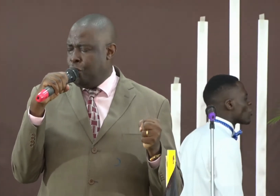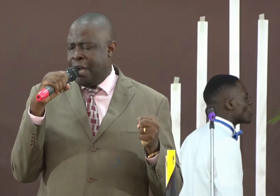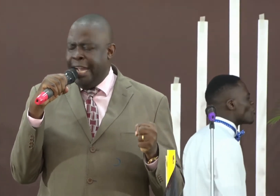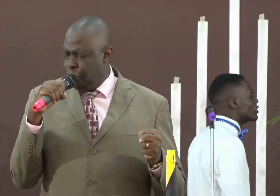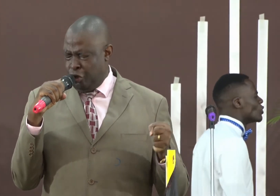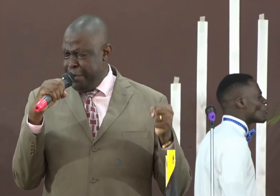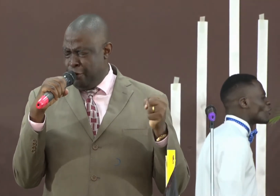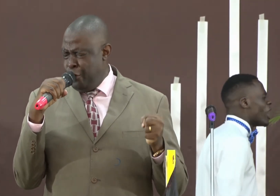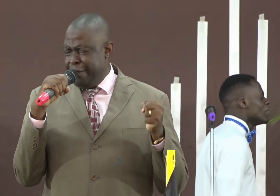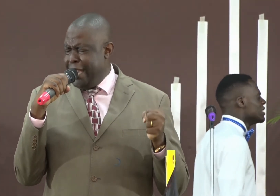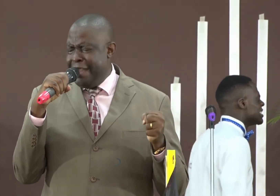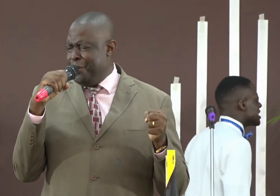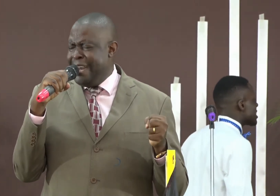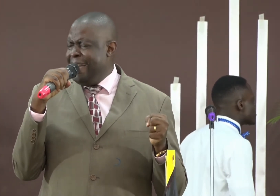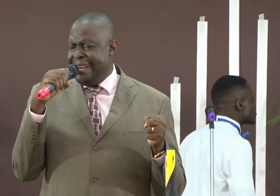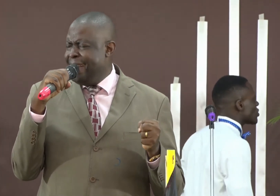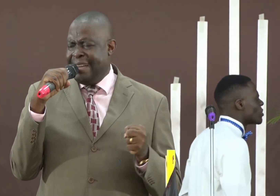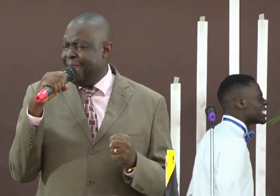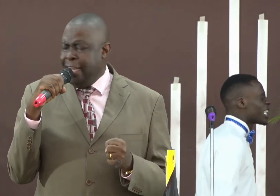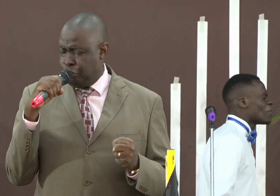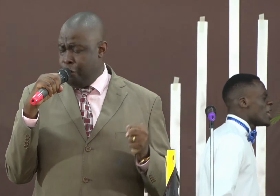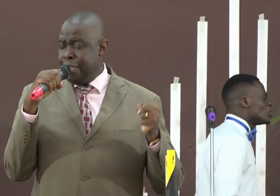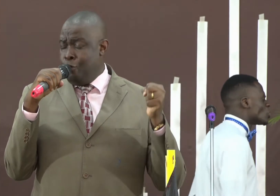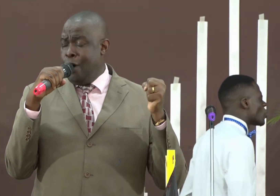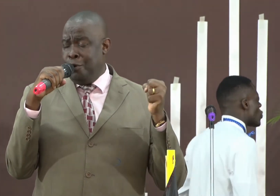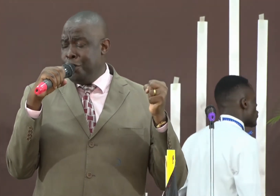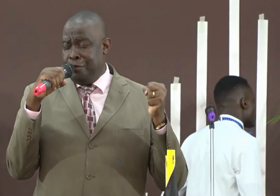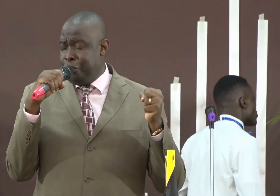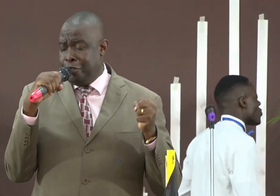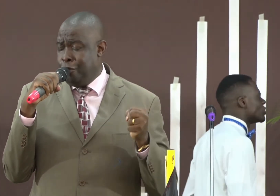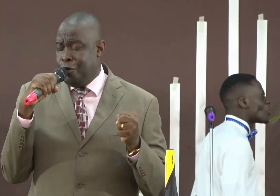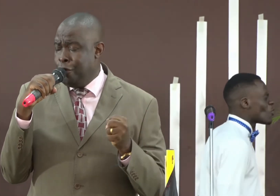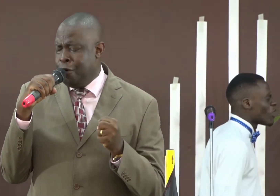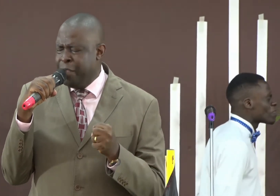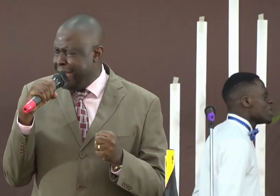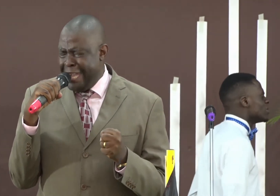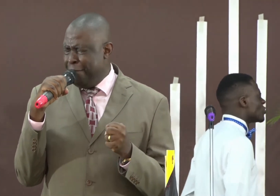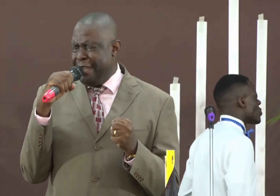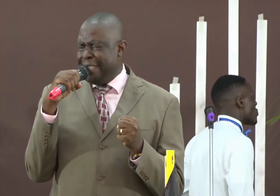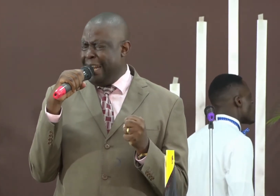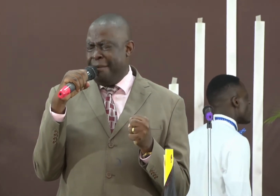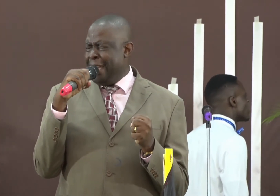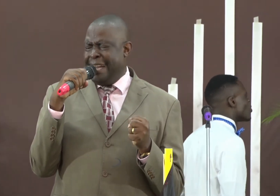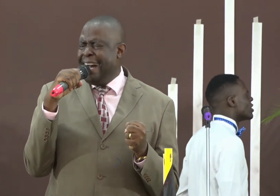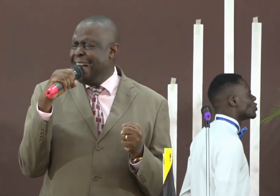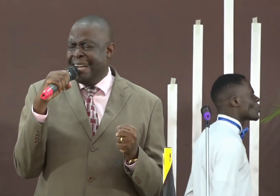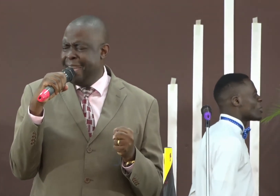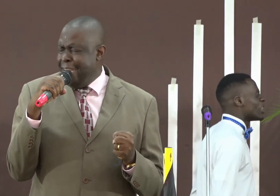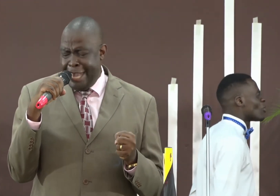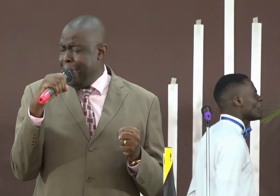masoko Tubekuwe vya Uganda Tubekuwa moyo mtukubu Ebyebi